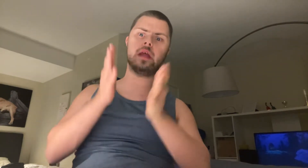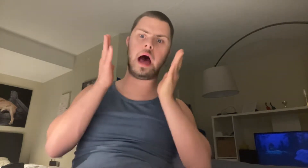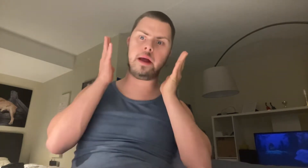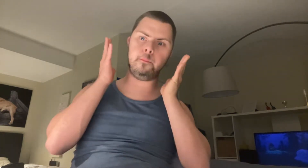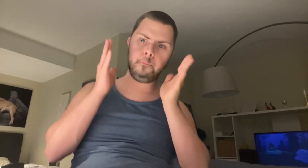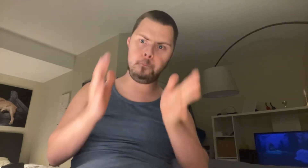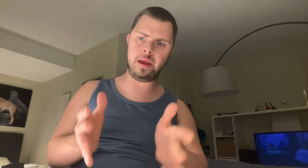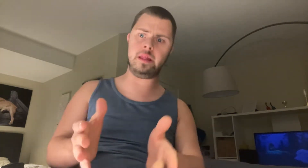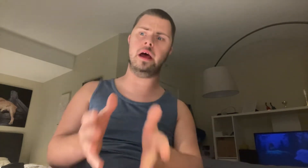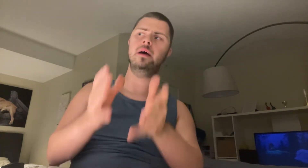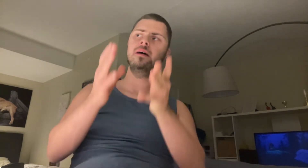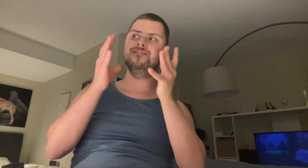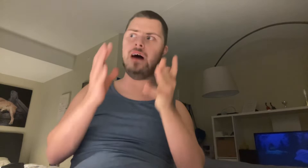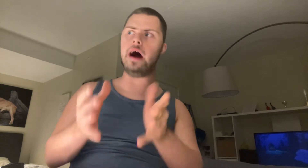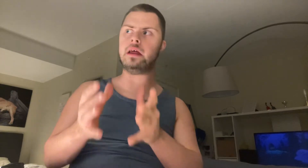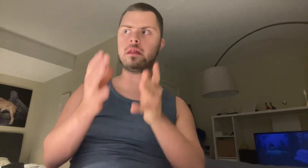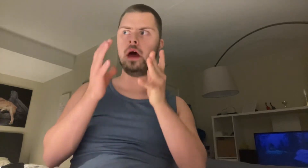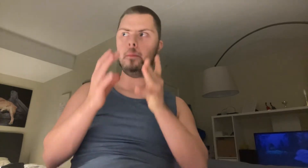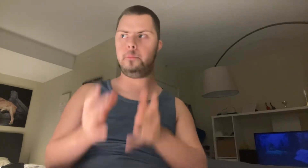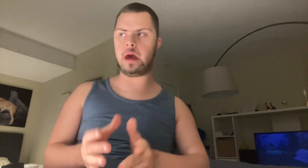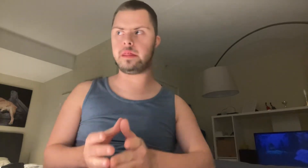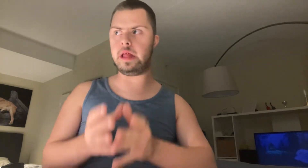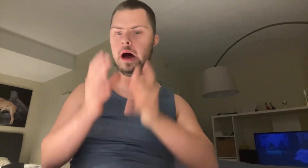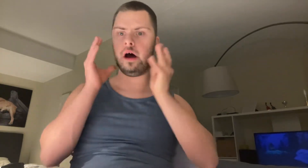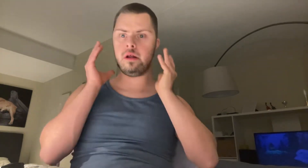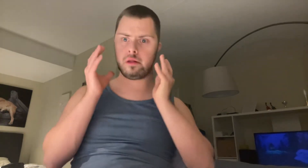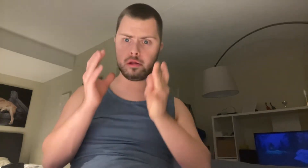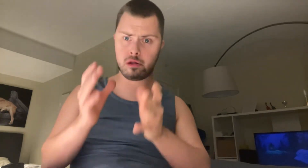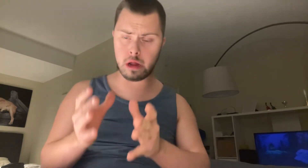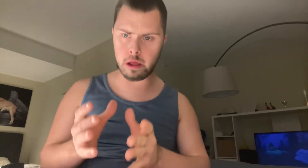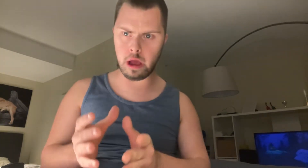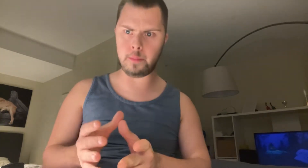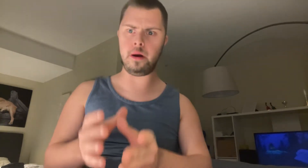det är min världens bästa dröm